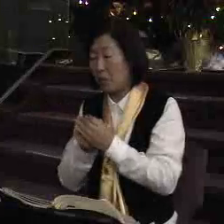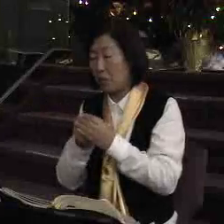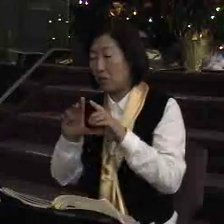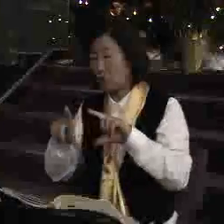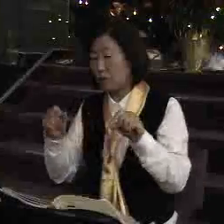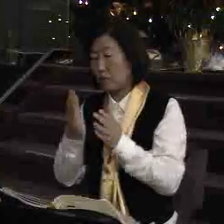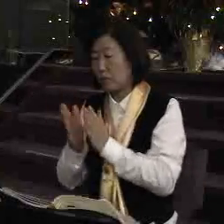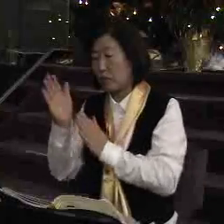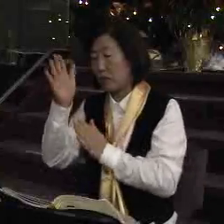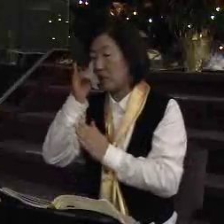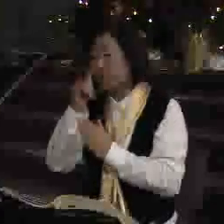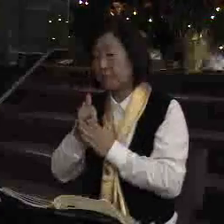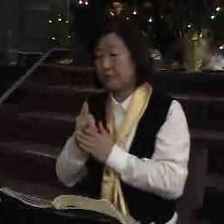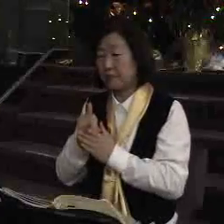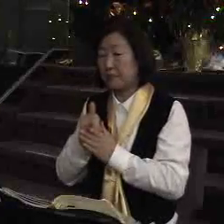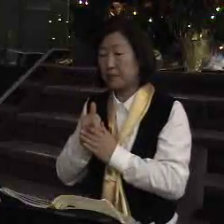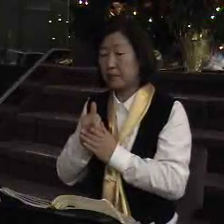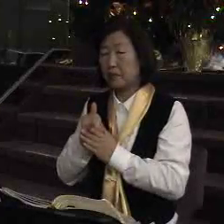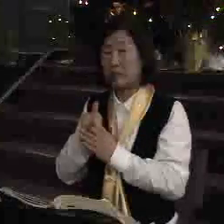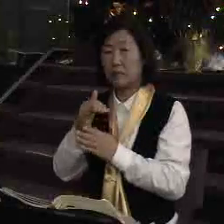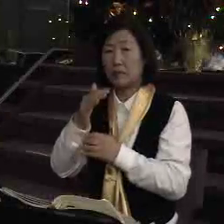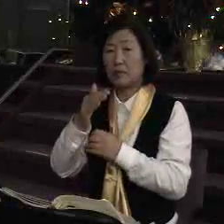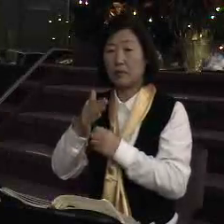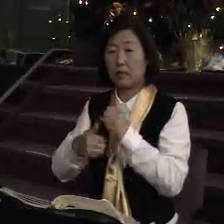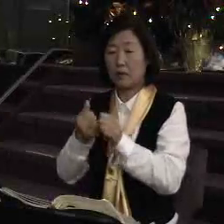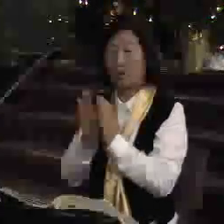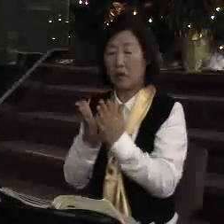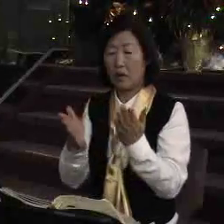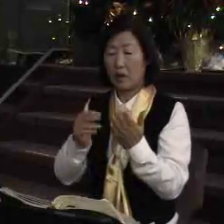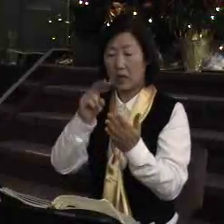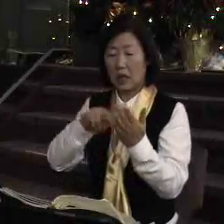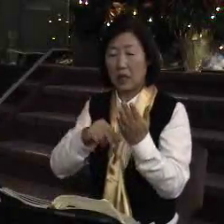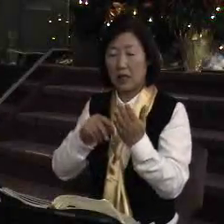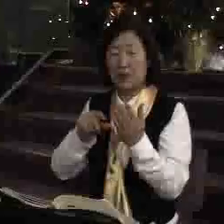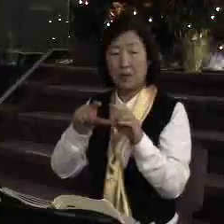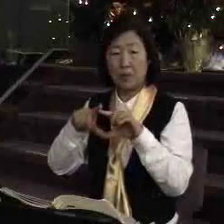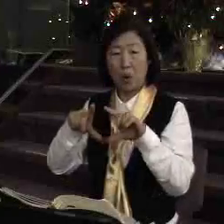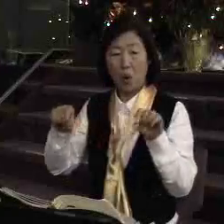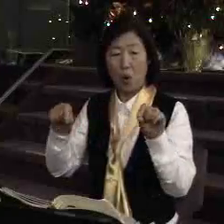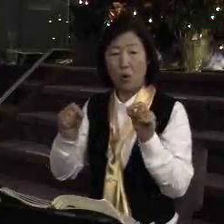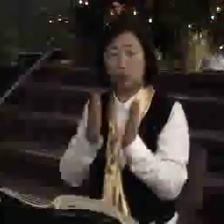중요한 것이 있는데요. 성경 읽기표가 준비되어 있습니다.